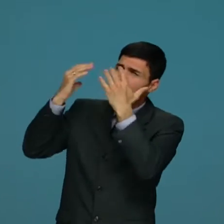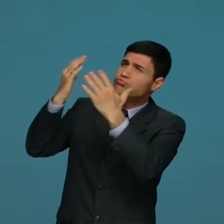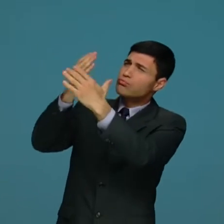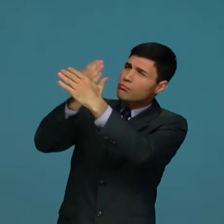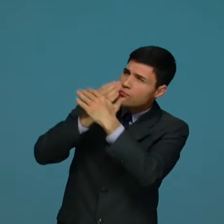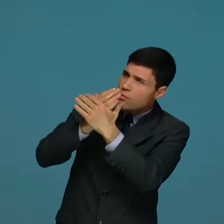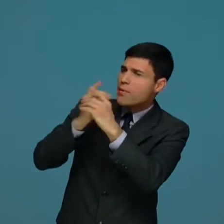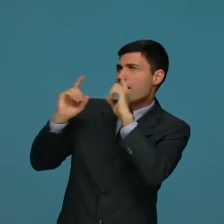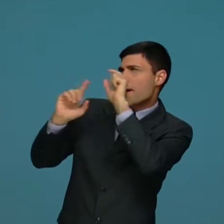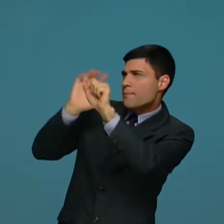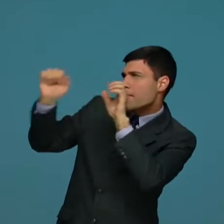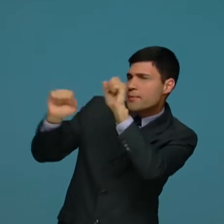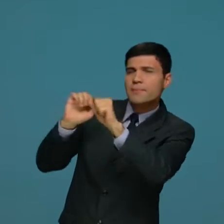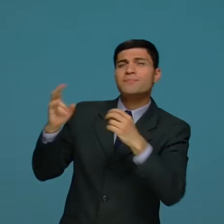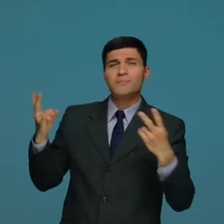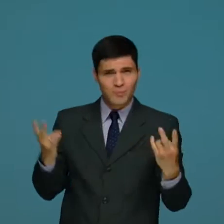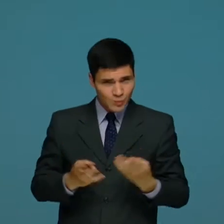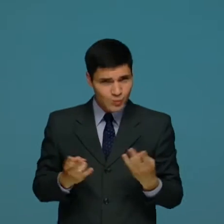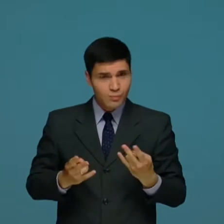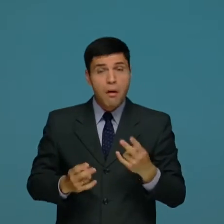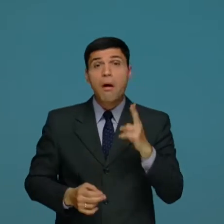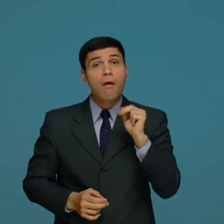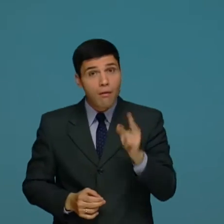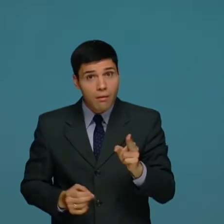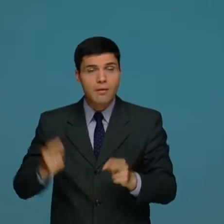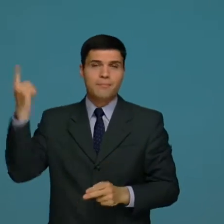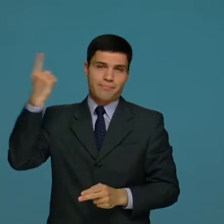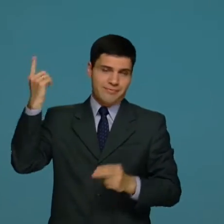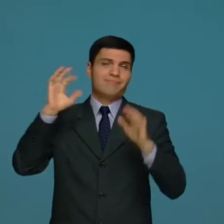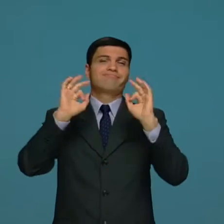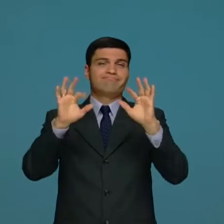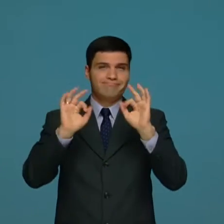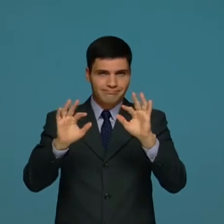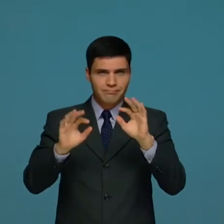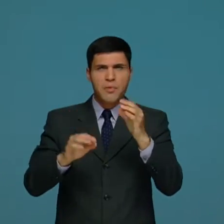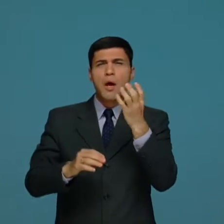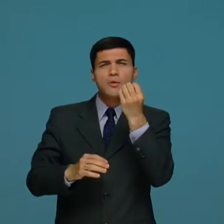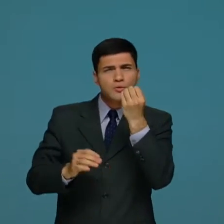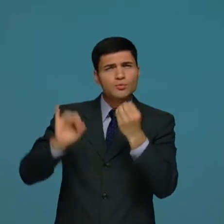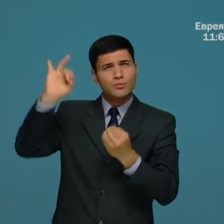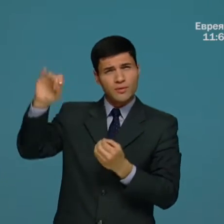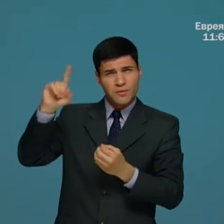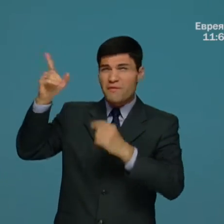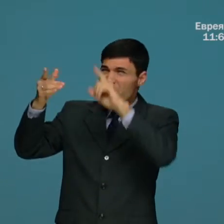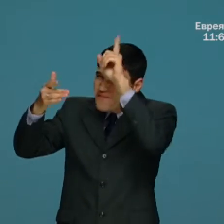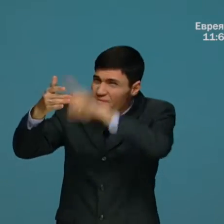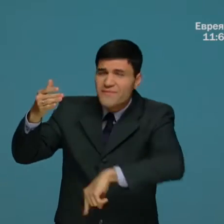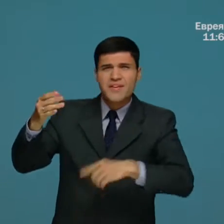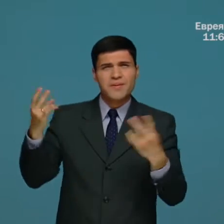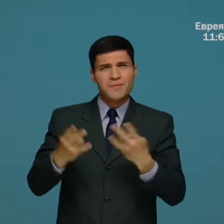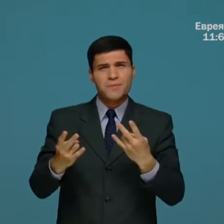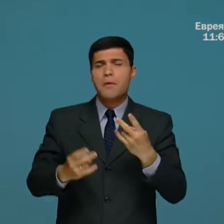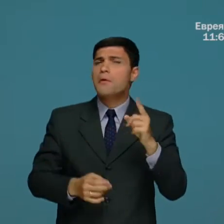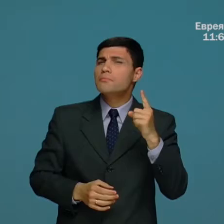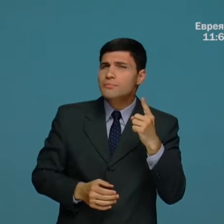глупую гордость и злость, чтоб наказывать вас, мне, дети мои, не